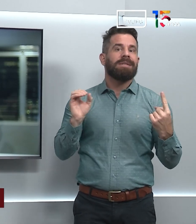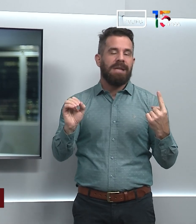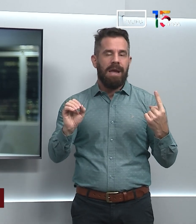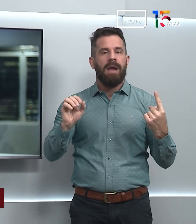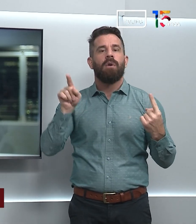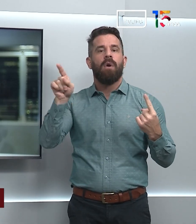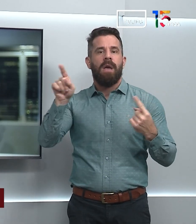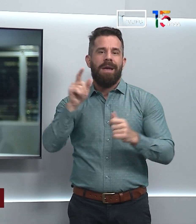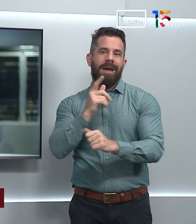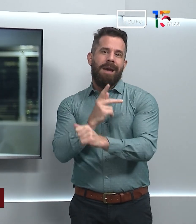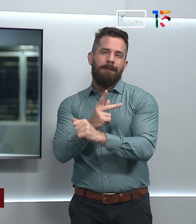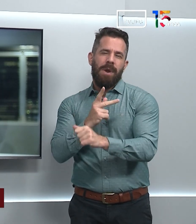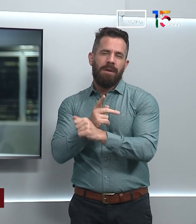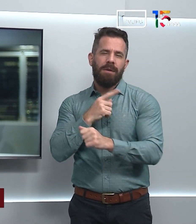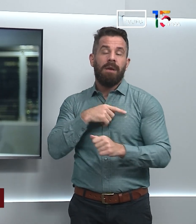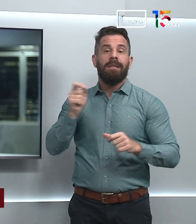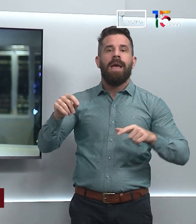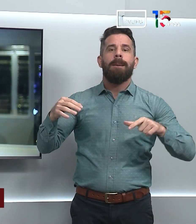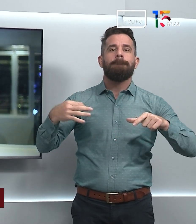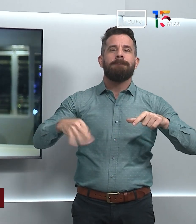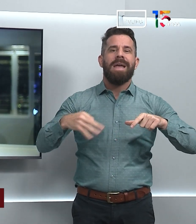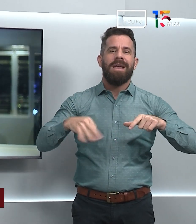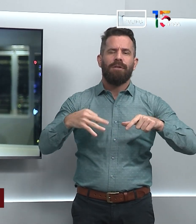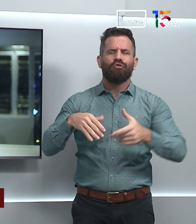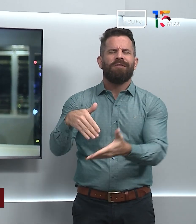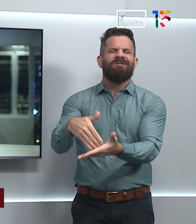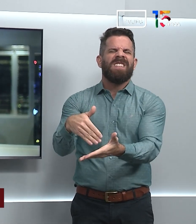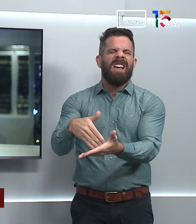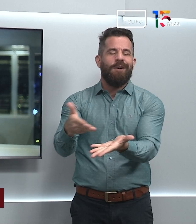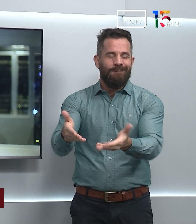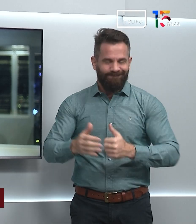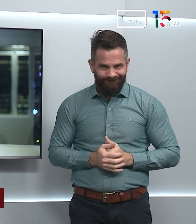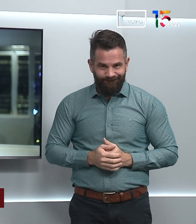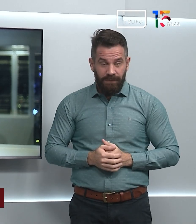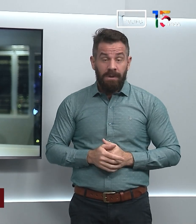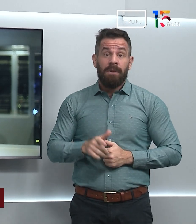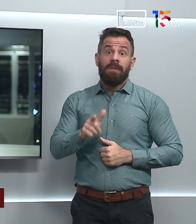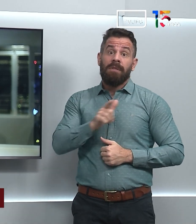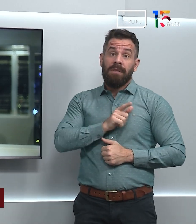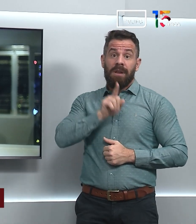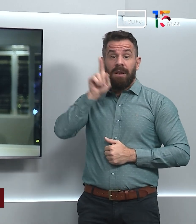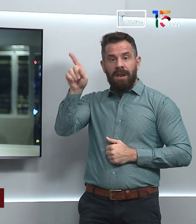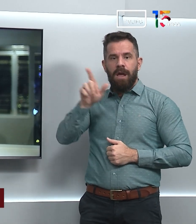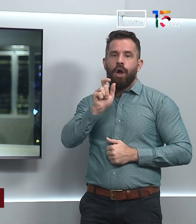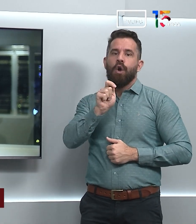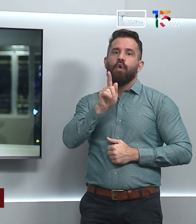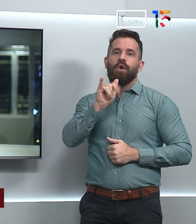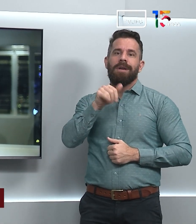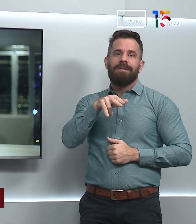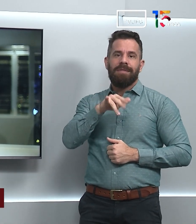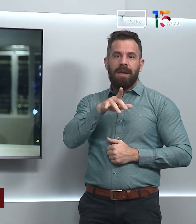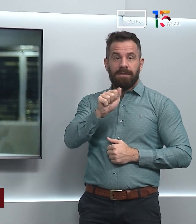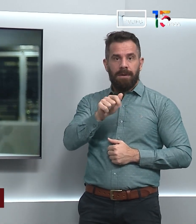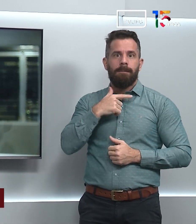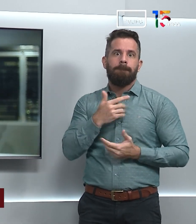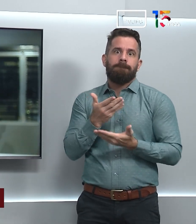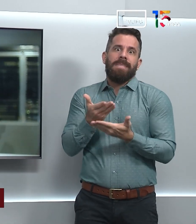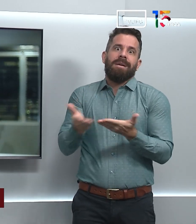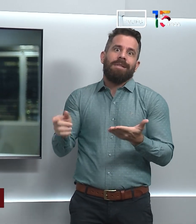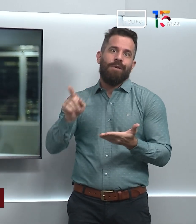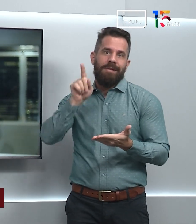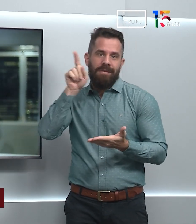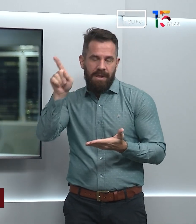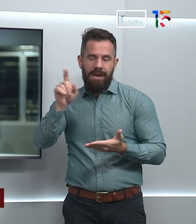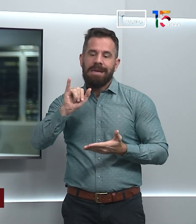um gol de pênalti no finalzinho. Em Goianésia, os mandantes perderam para o Inhumas, também por 1-0. Já